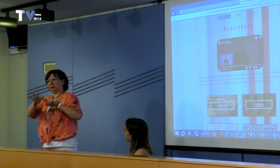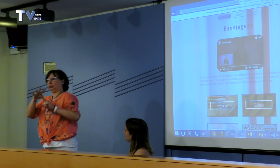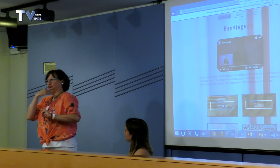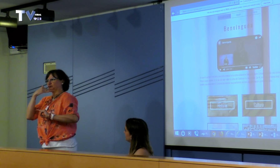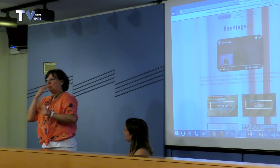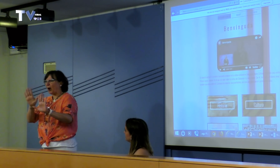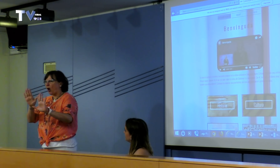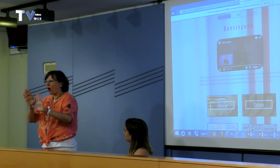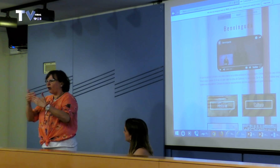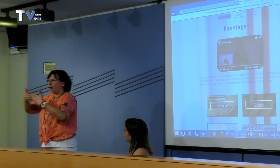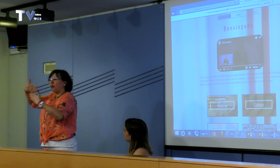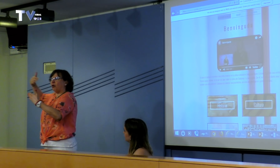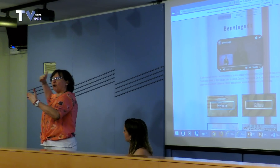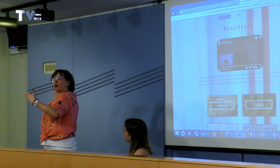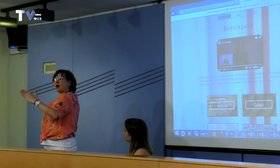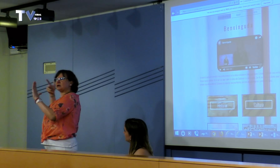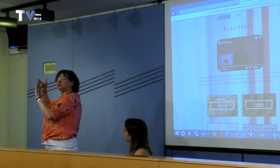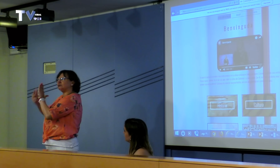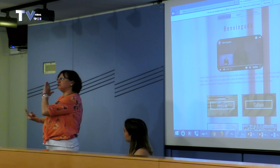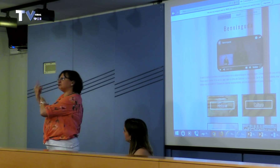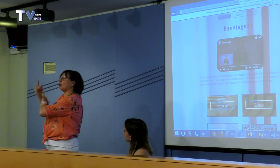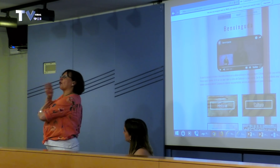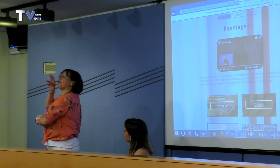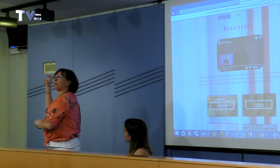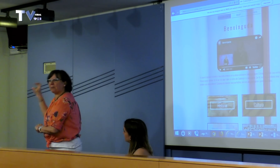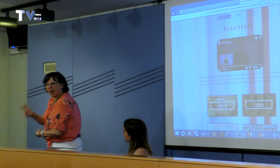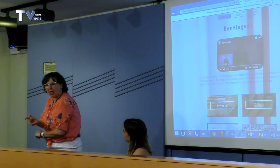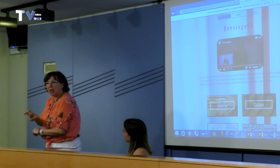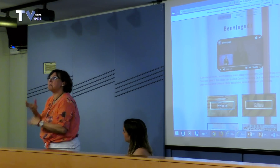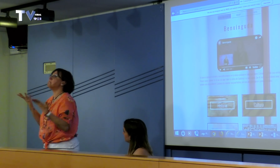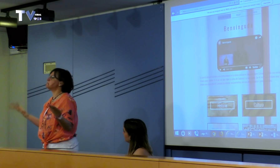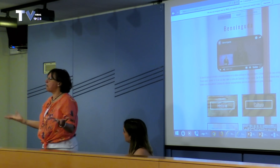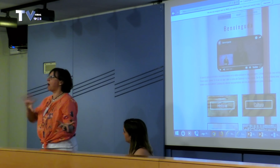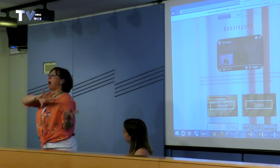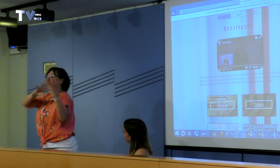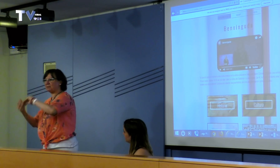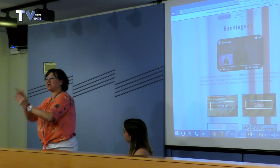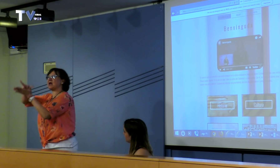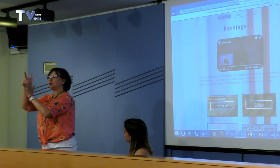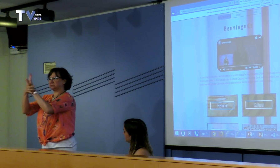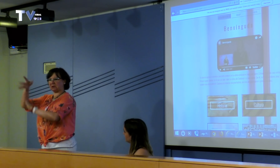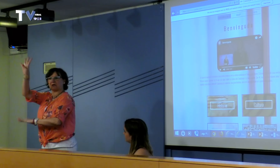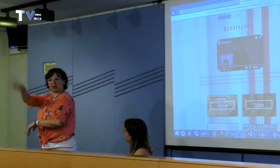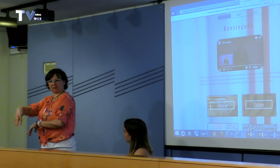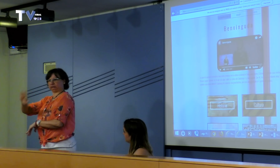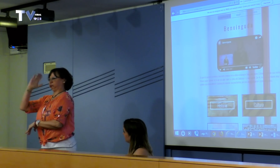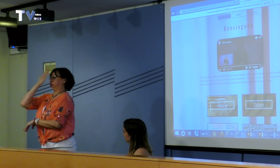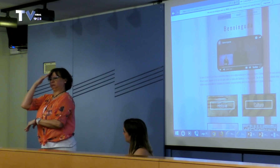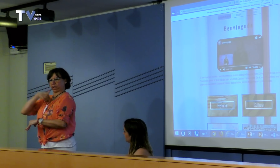d'aquestes diades, per exemple, les barres de la bandera de Catalunya, com van sorgir, la història de